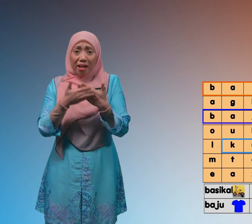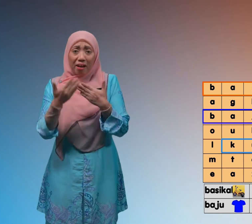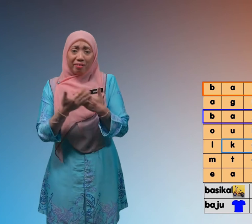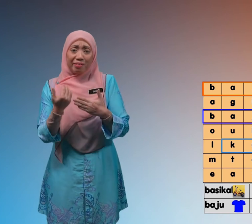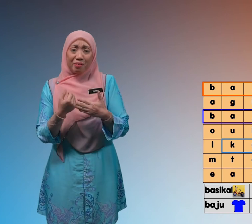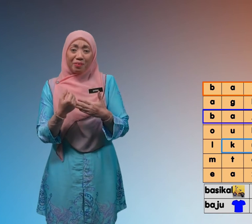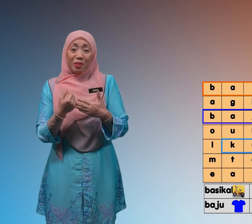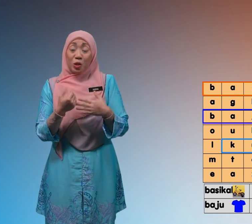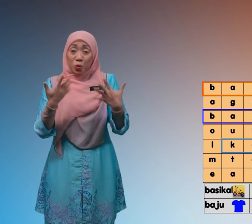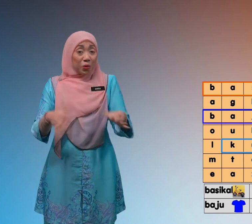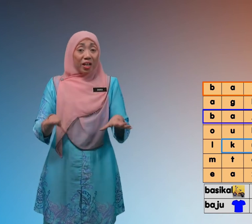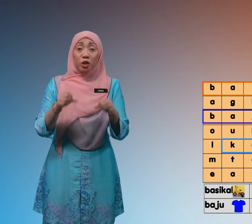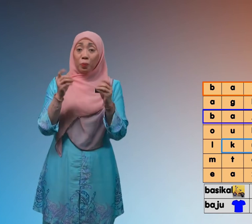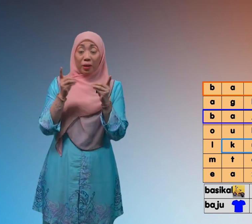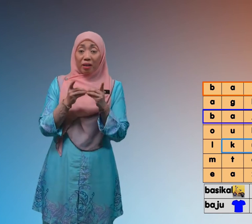Senang. Sudah jumpa.